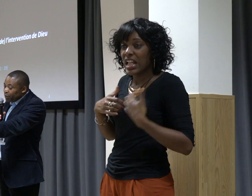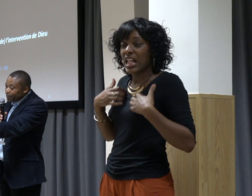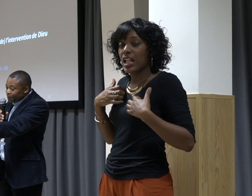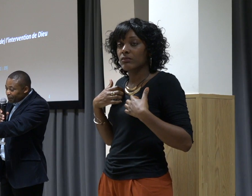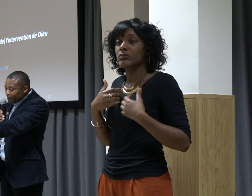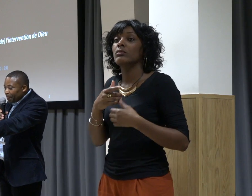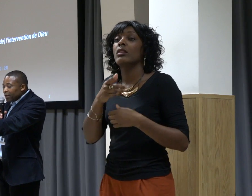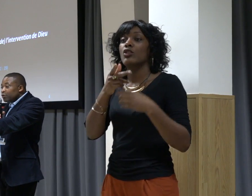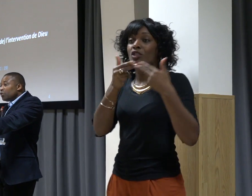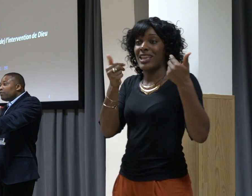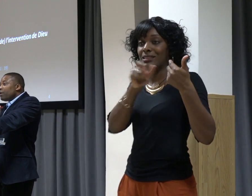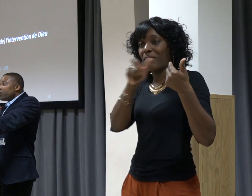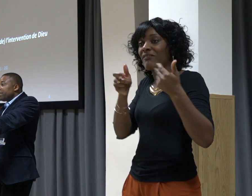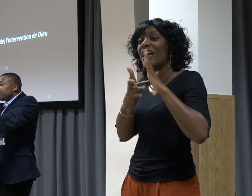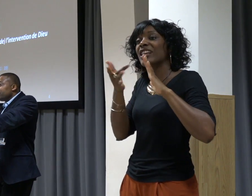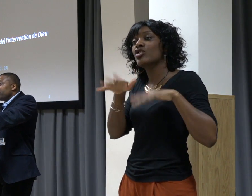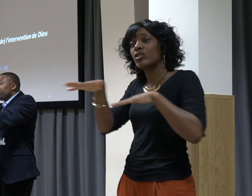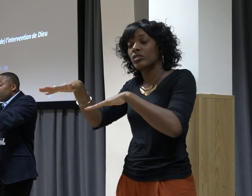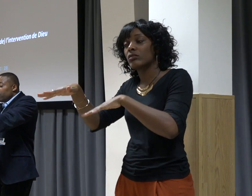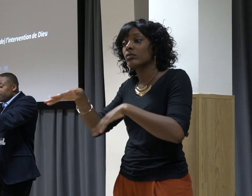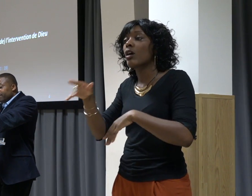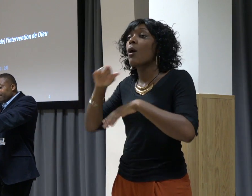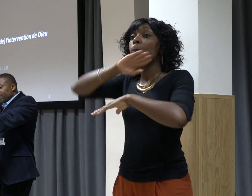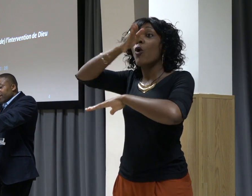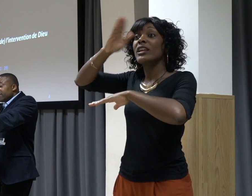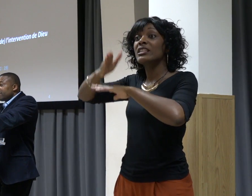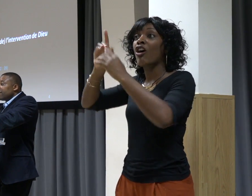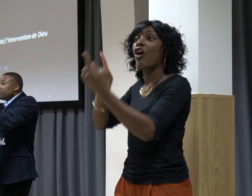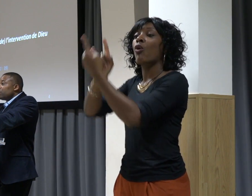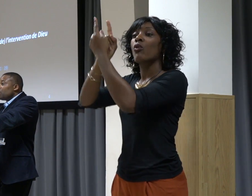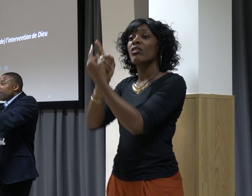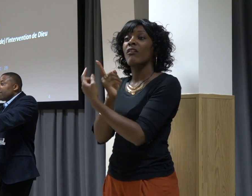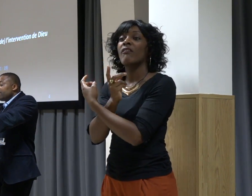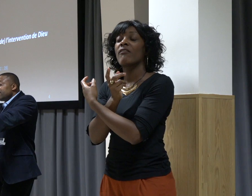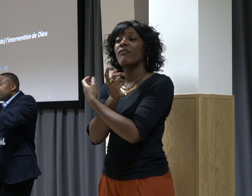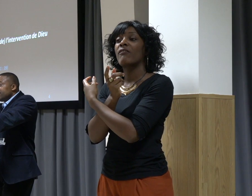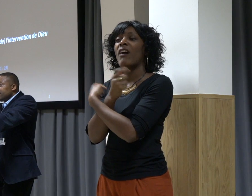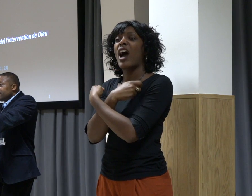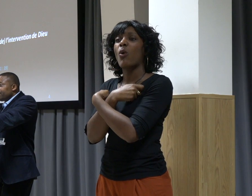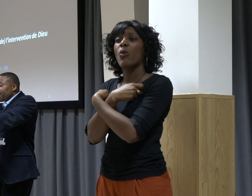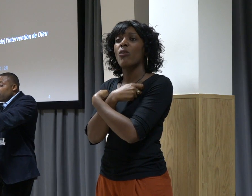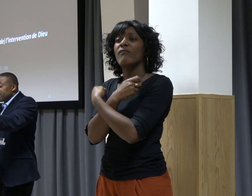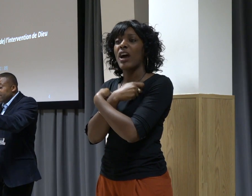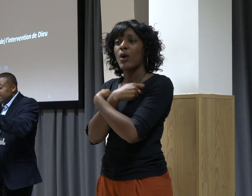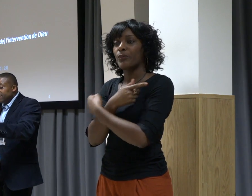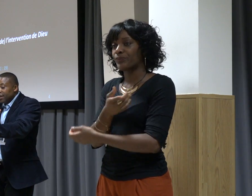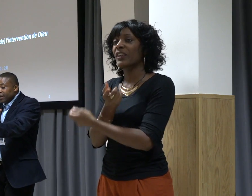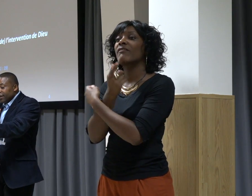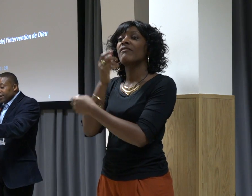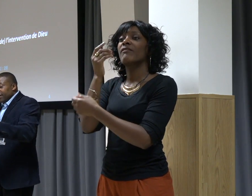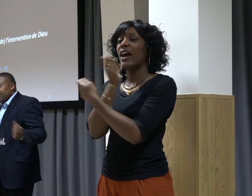lorsque Dieu envoie Moïse devant Pharaon, c'est dans Exode 3, 7 à 10, au verset